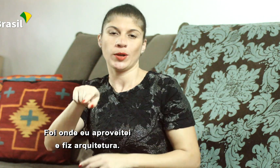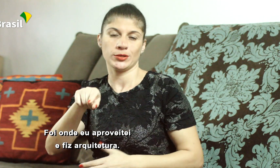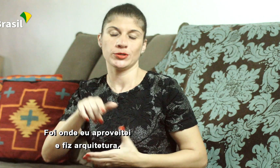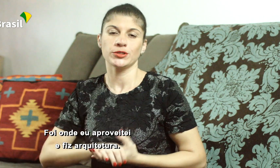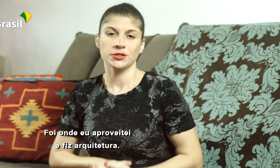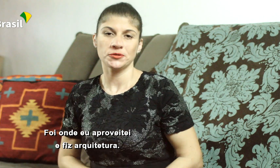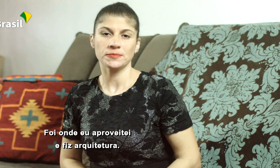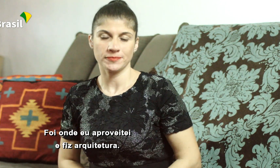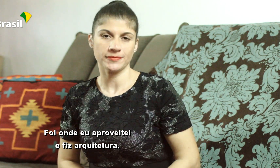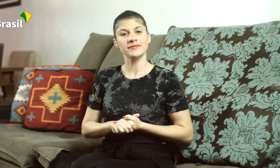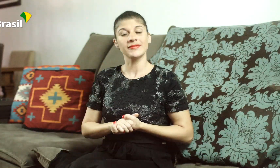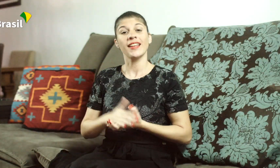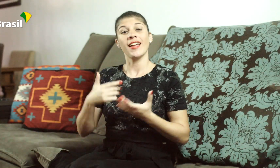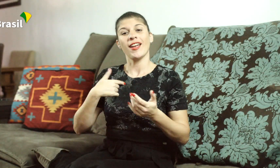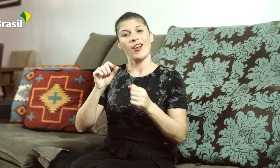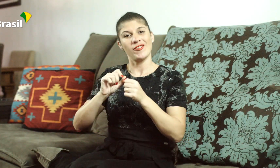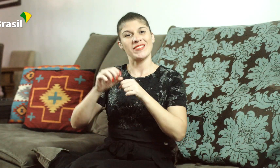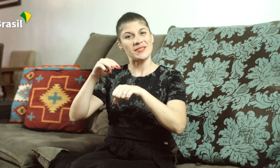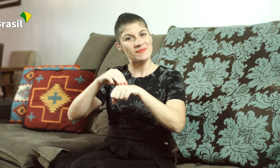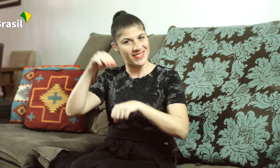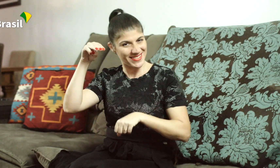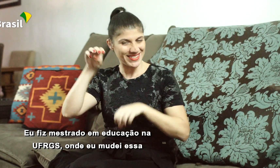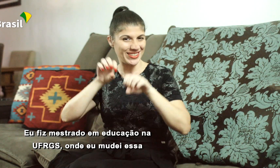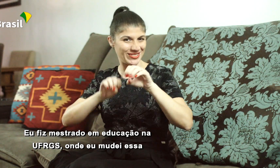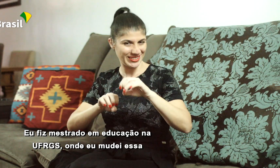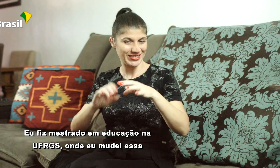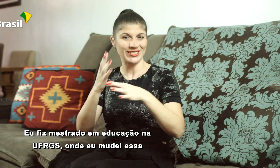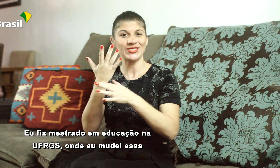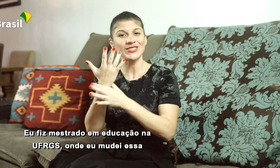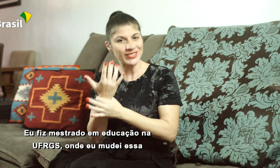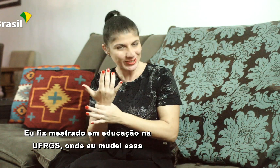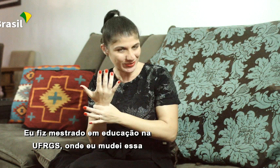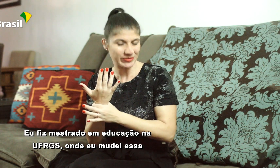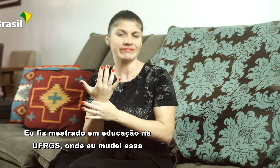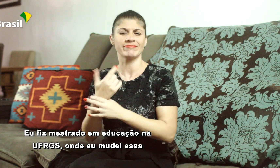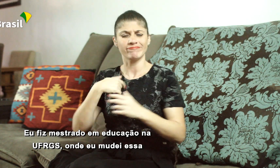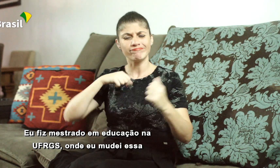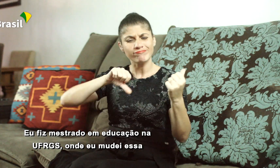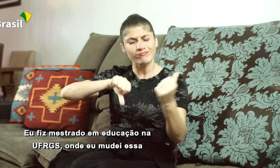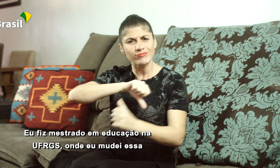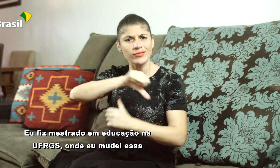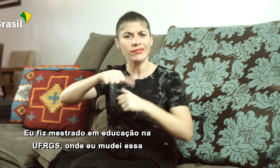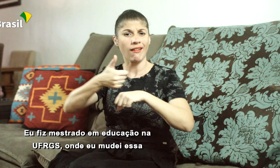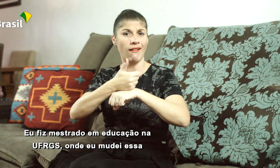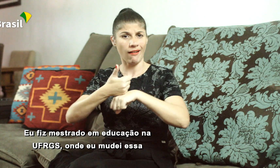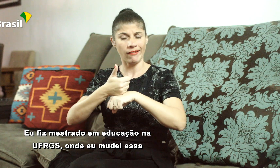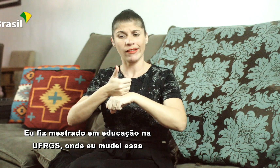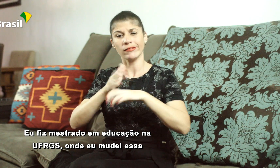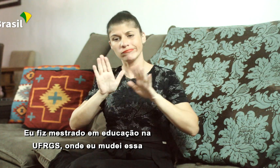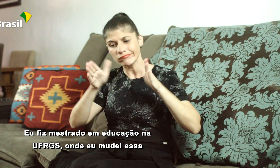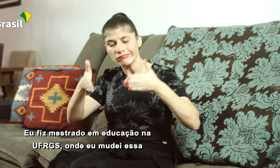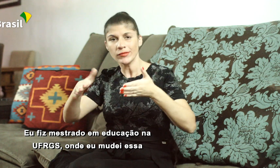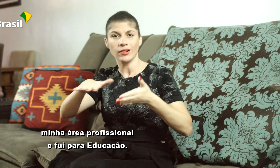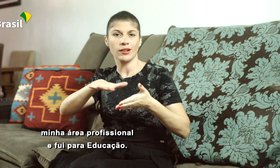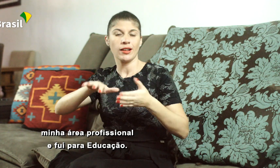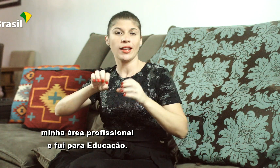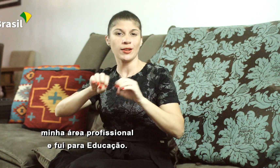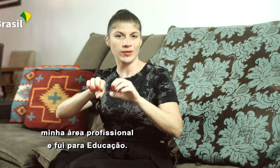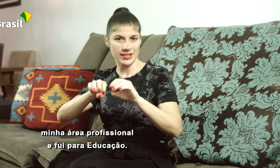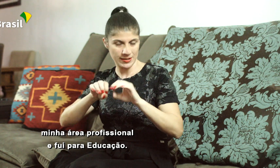fiz arquitetura. Eu fiz mestrado em educação na URGS, onde eu mudei essa minha área profissional